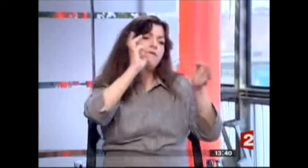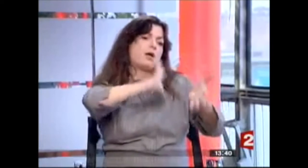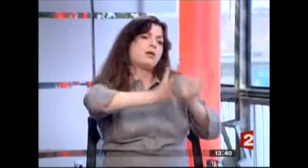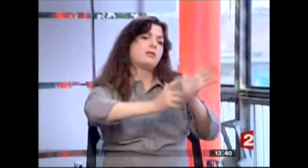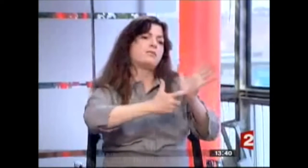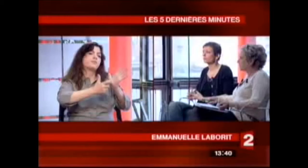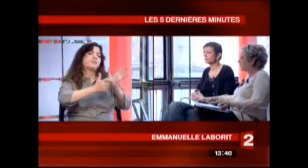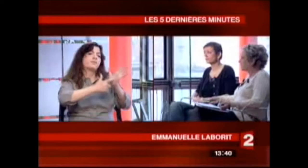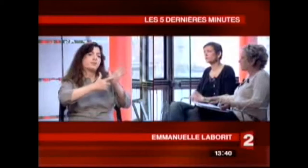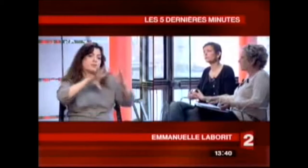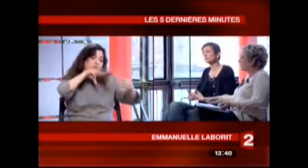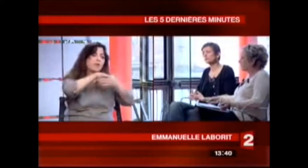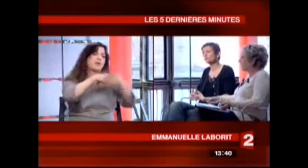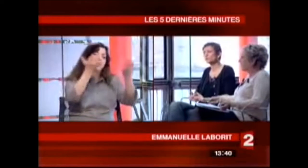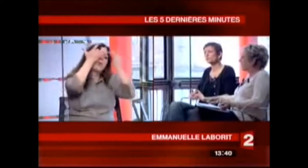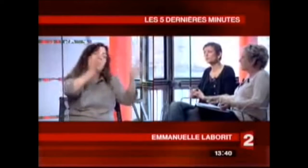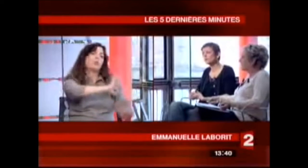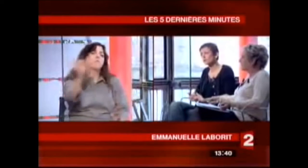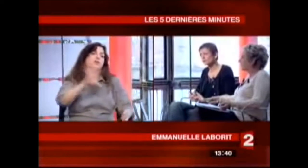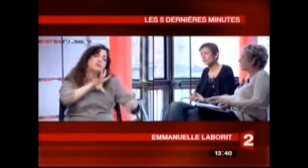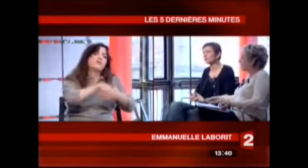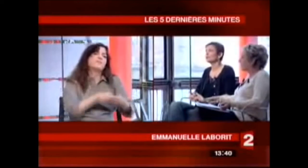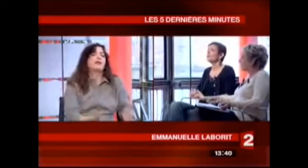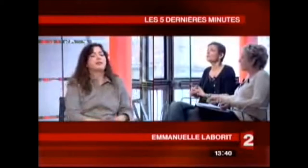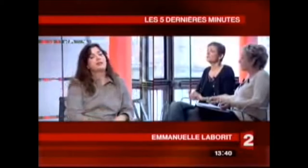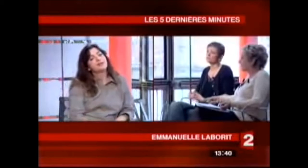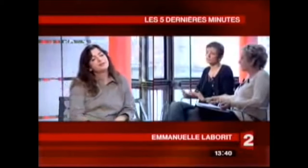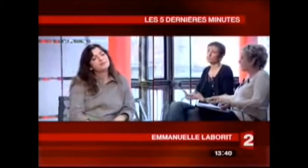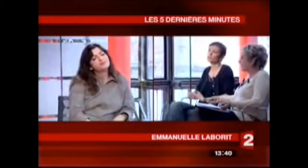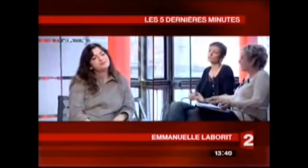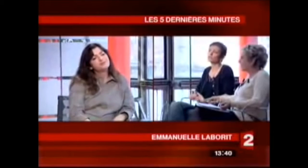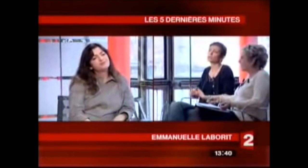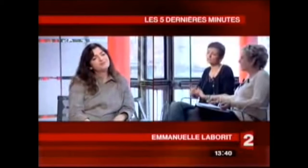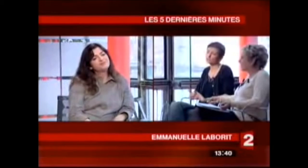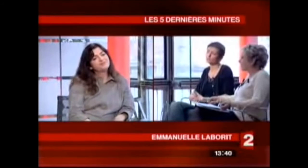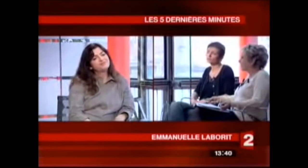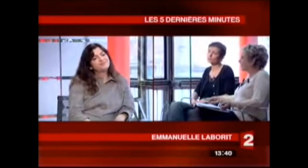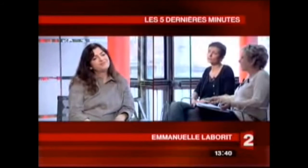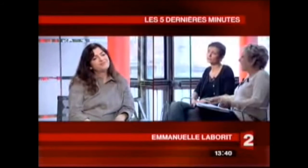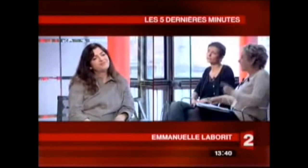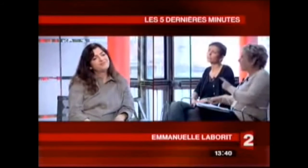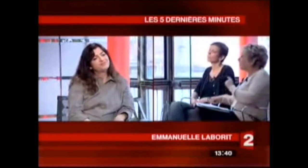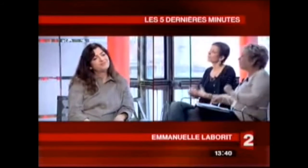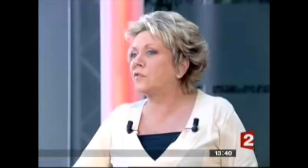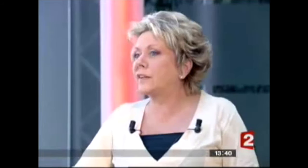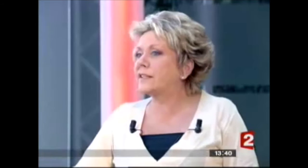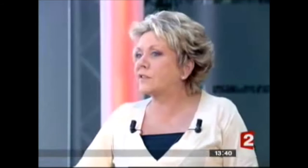forme que nous voulons donner, c'est bien sûr toujours mettre en avant la langue des signes, parce que la langue des signes fait partie de la culture française. Alors, on va justement voir un extrait du